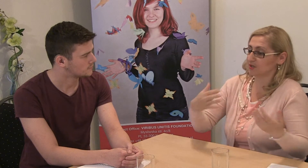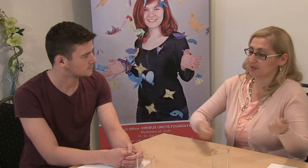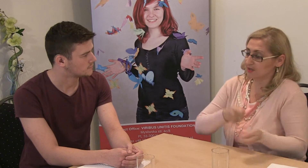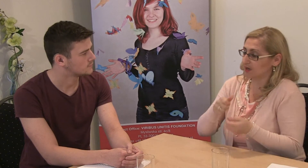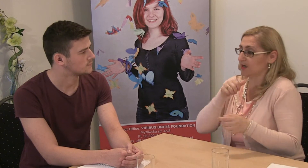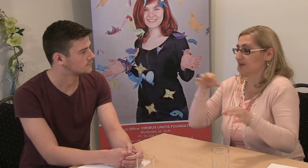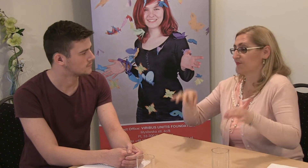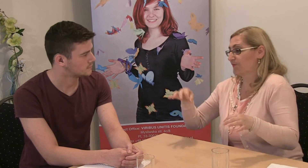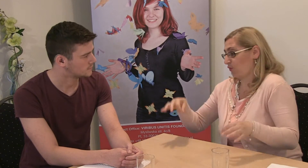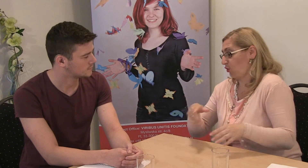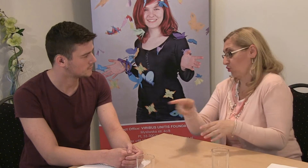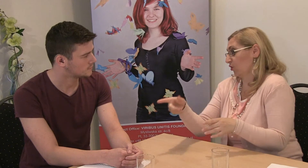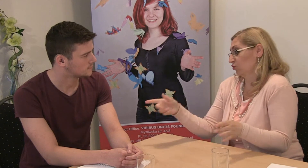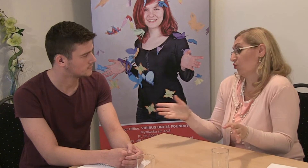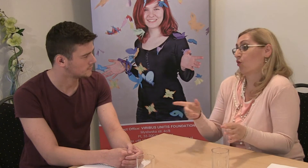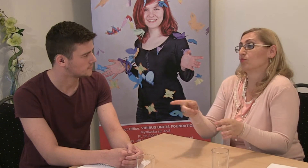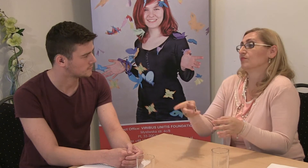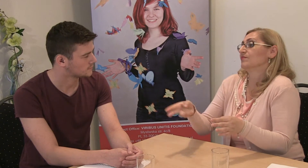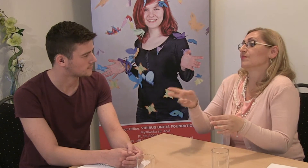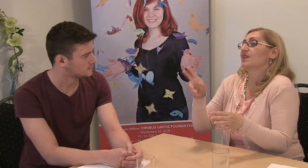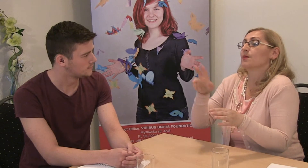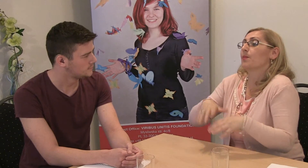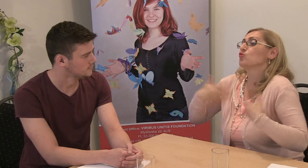godišnje, pantomime, folklor.